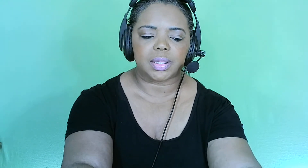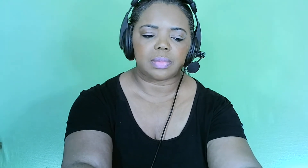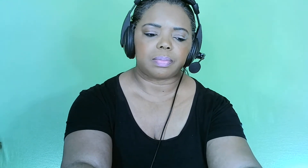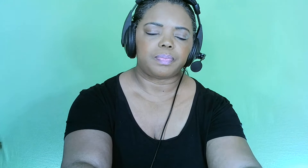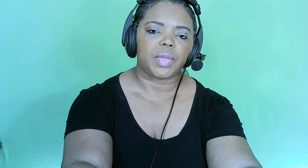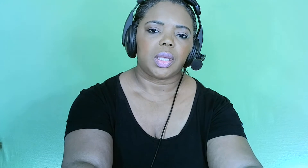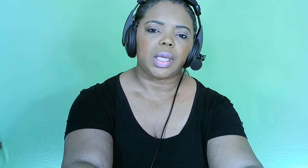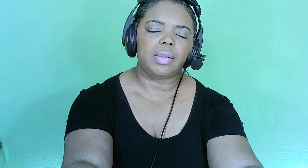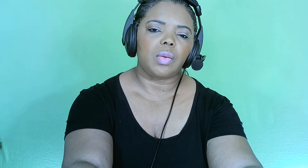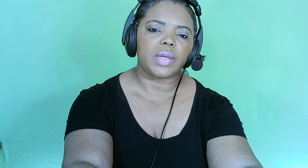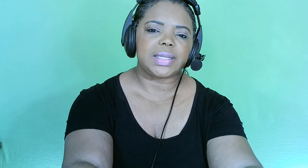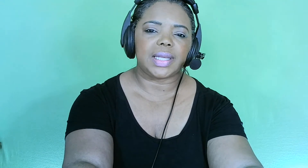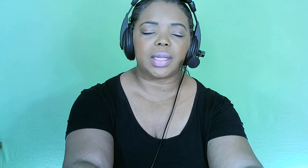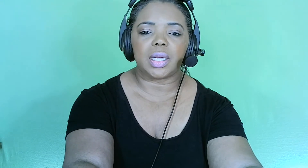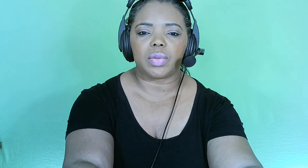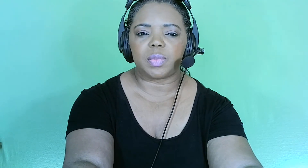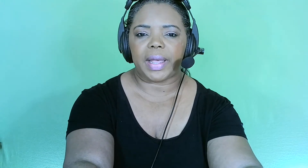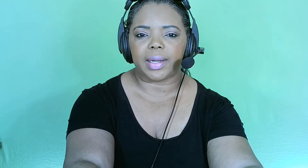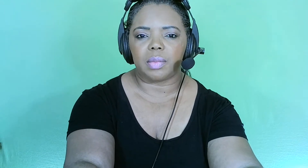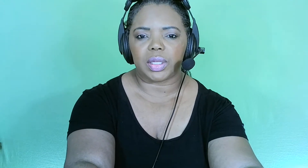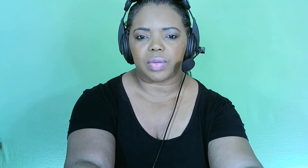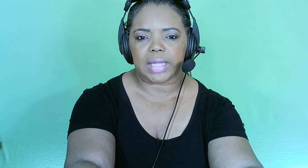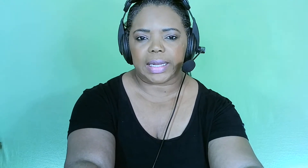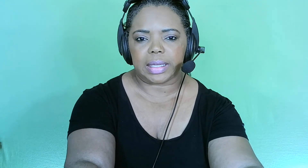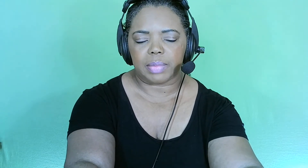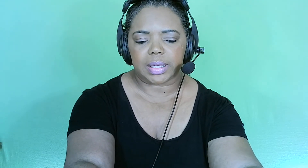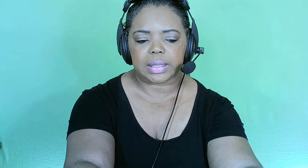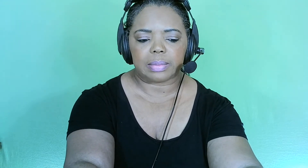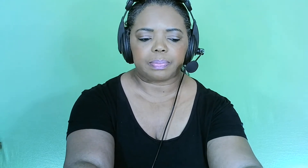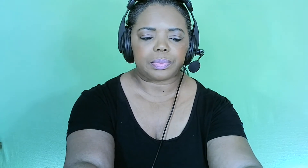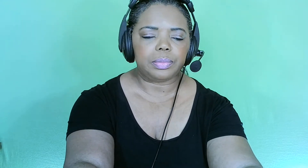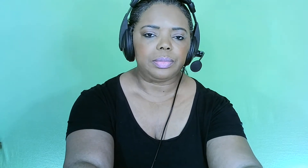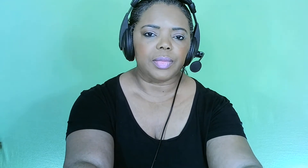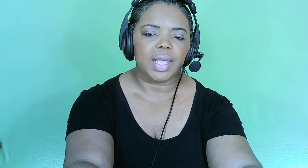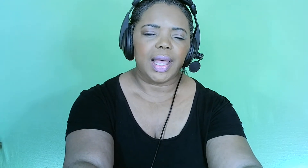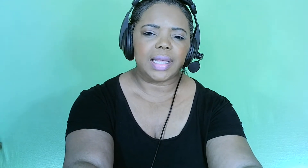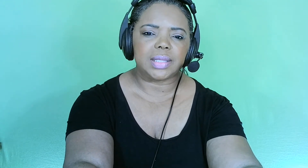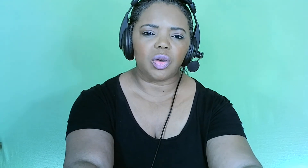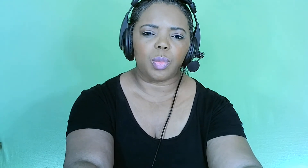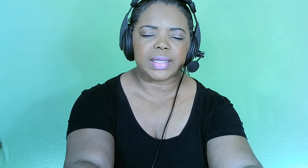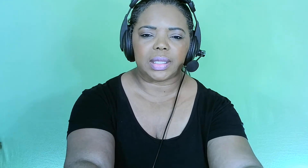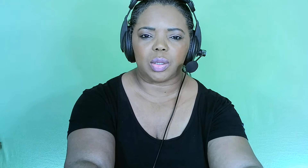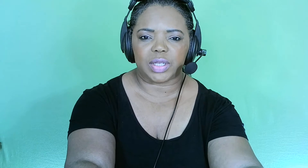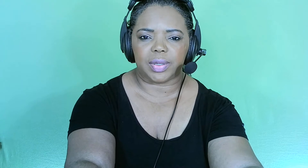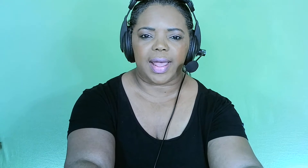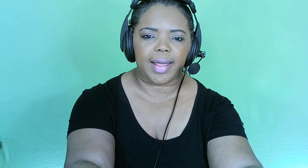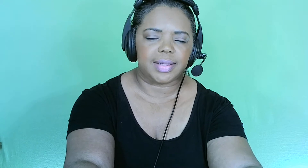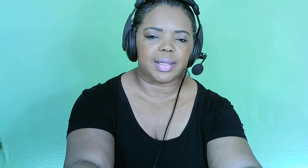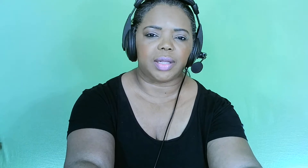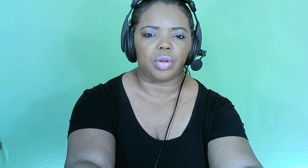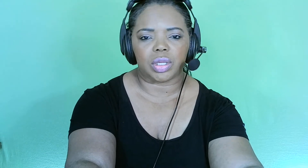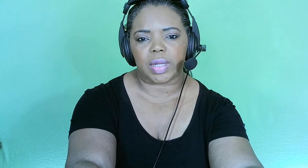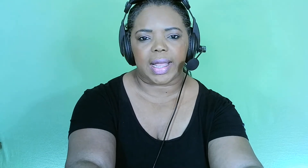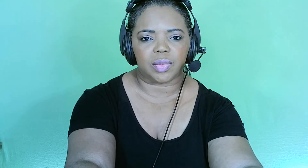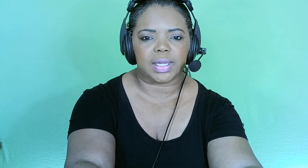Libras. Então, o que seriam os parâmetros da Libras? Assim como as línguas orais, no nosso caso aqui